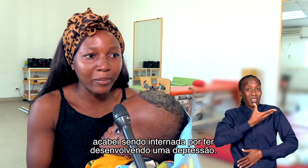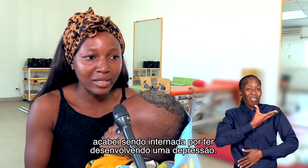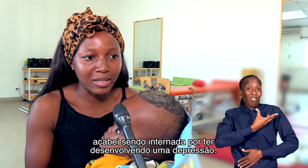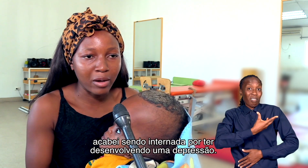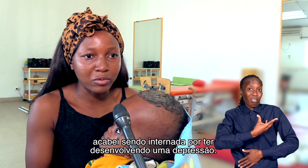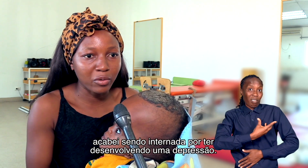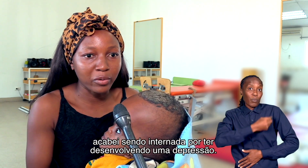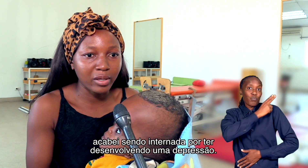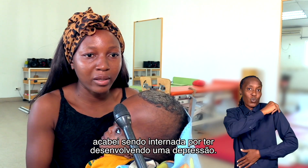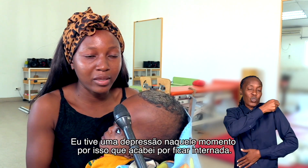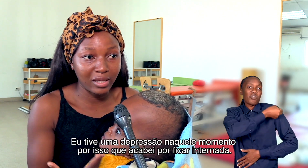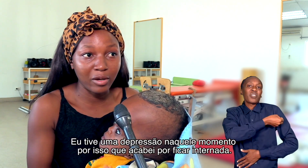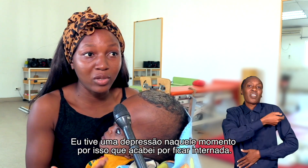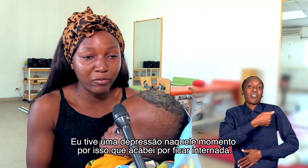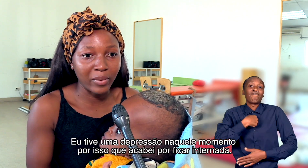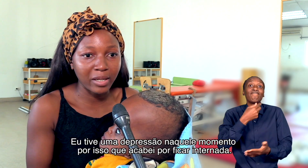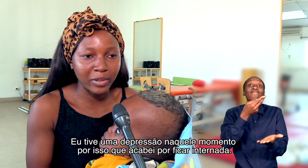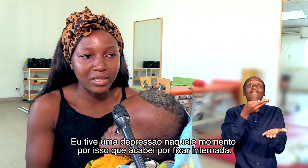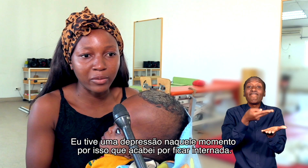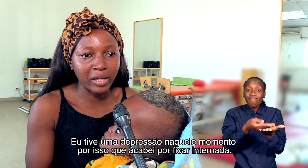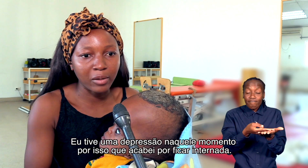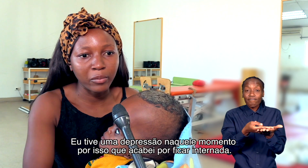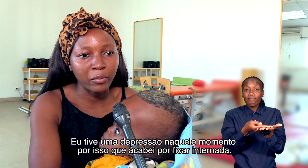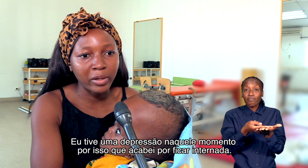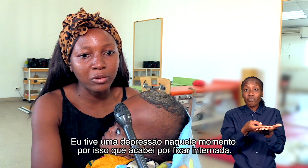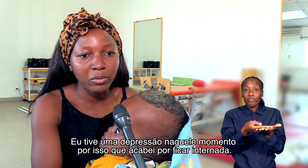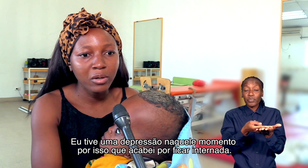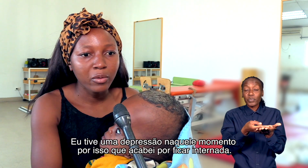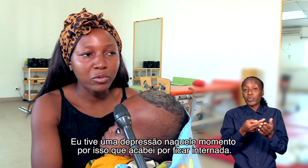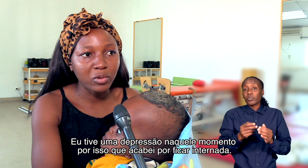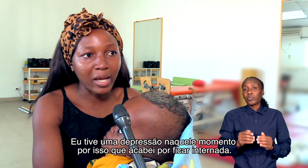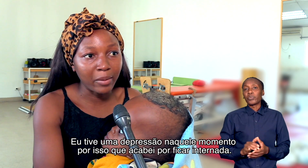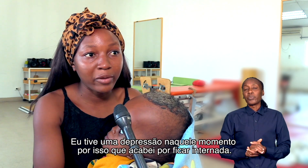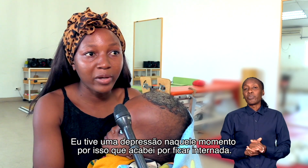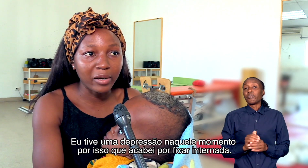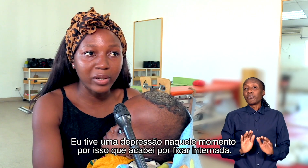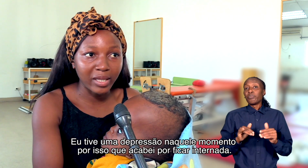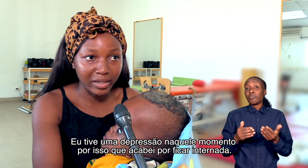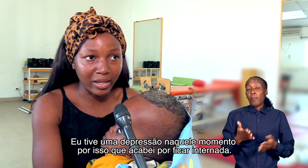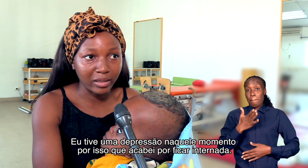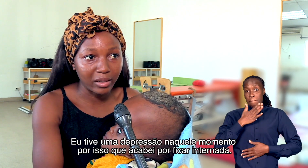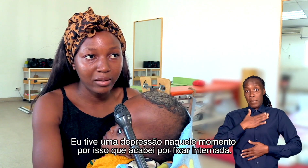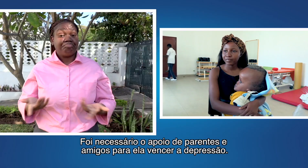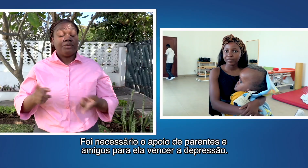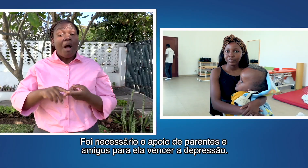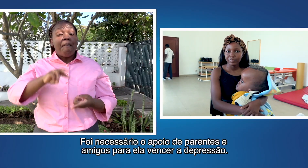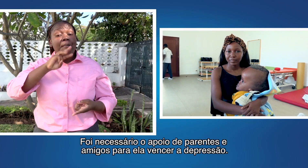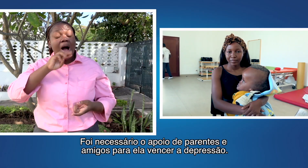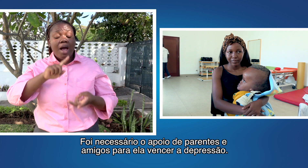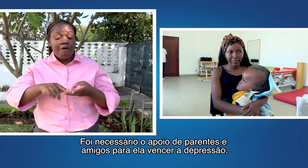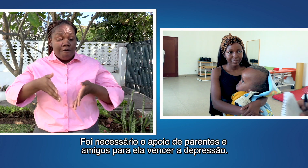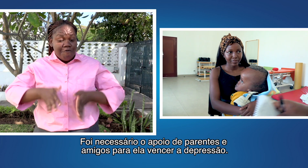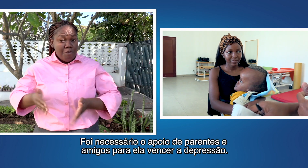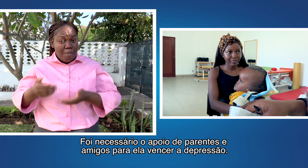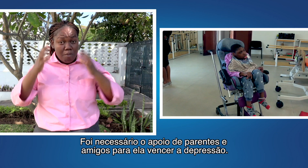uma depressão. Eu tive uma depressão naquele momento, por isso que acabei ficando internada. Foi